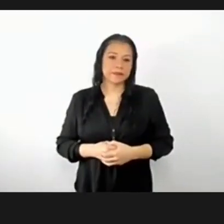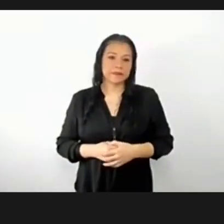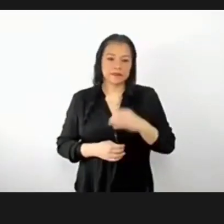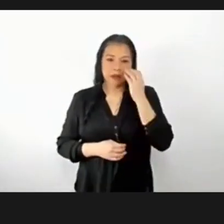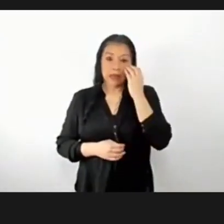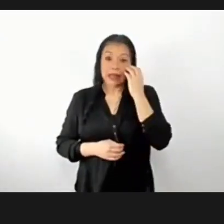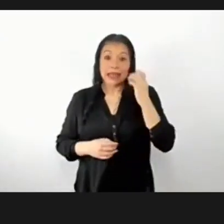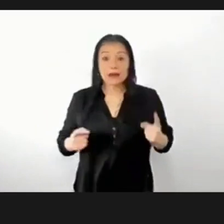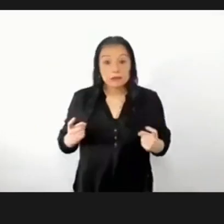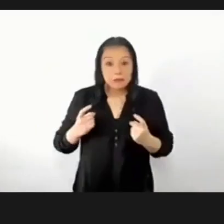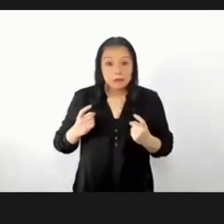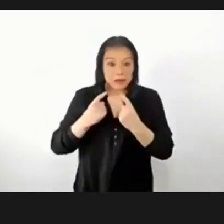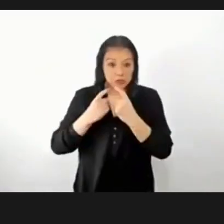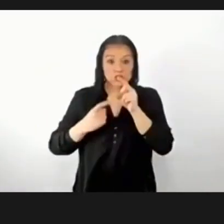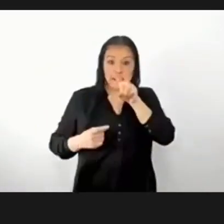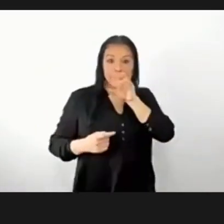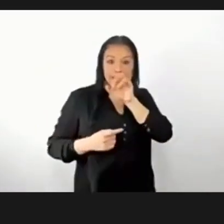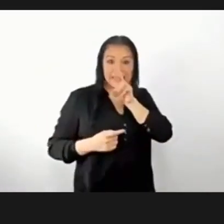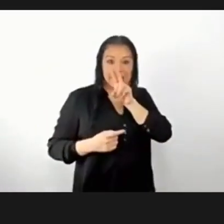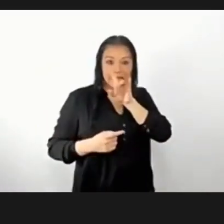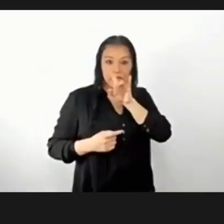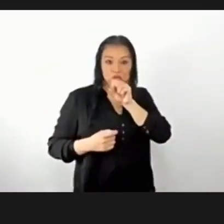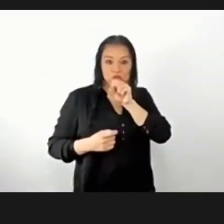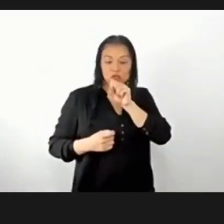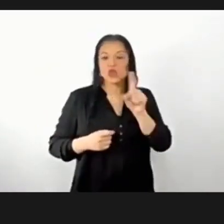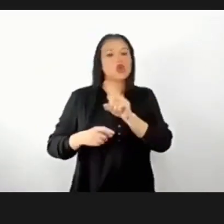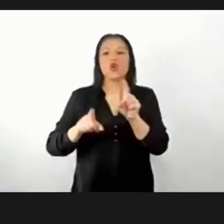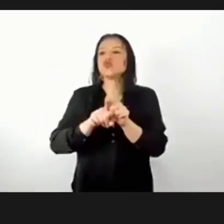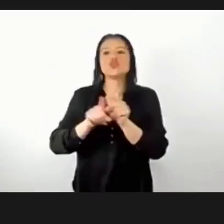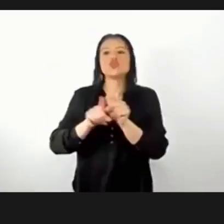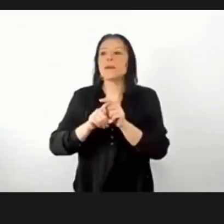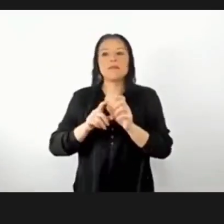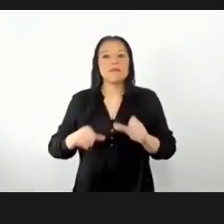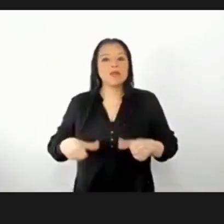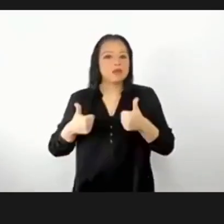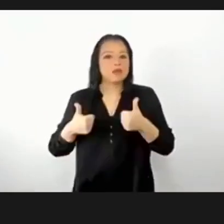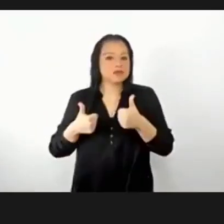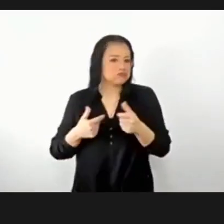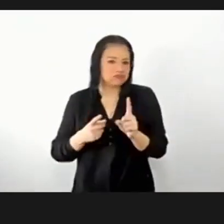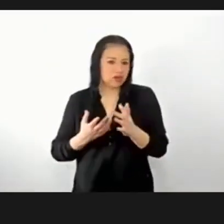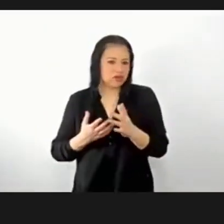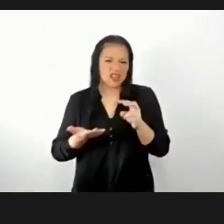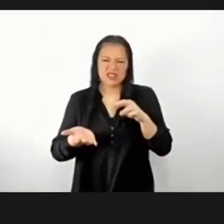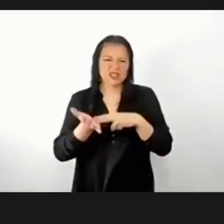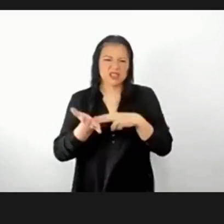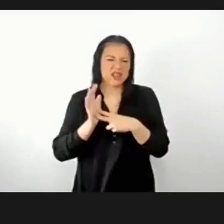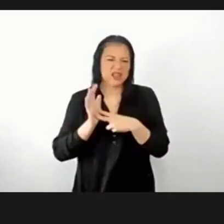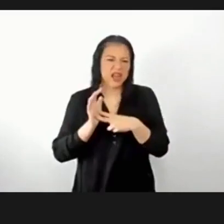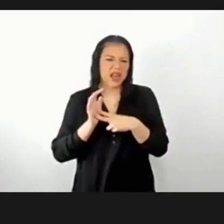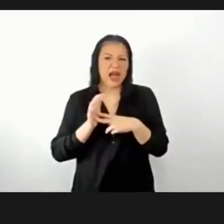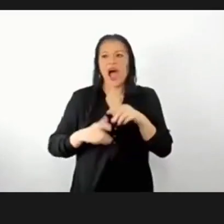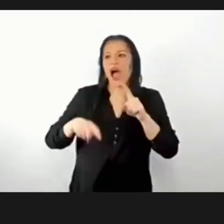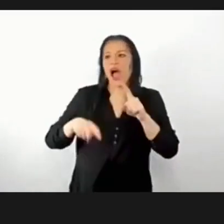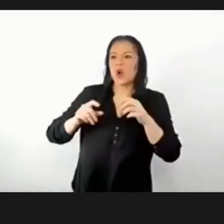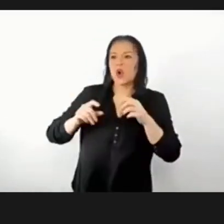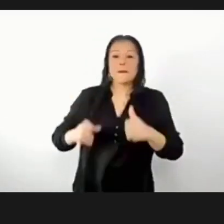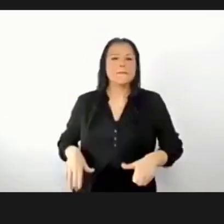el virus, los virus, no son seres vivos. ¿Qué cosa es un ser vivo? A ver, para